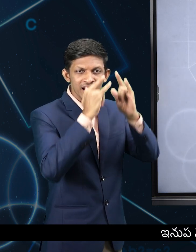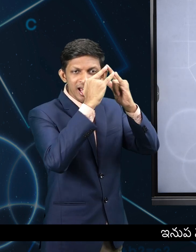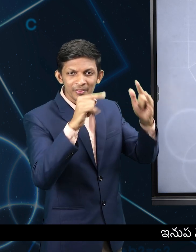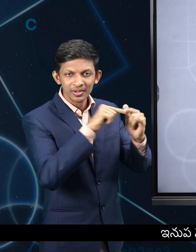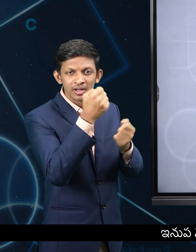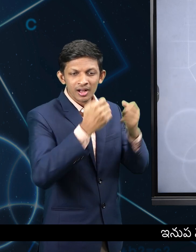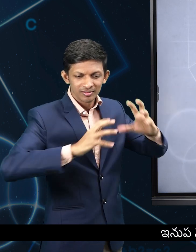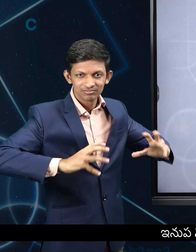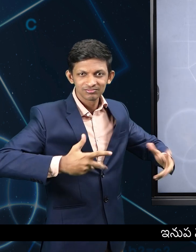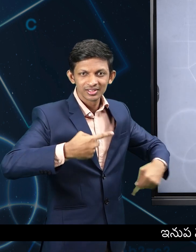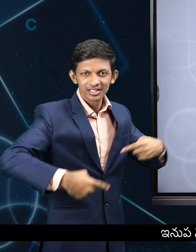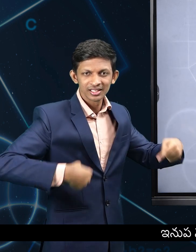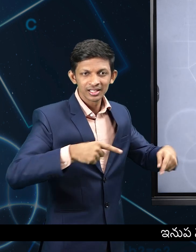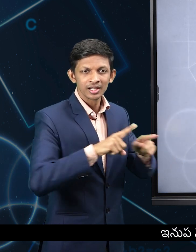పట్టీతో రక్షించాలని కోరుకుంటాడు.